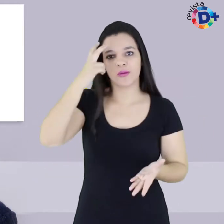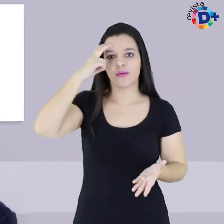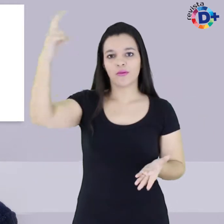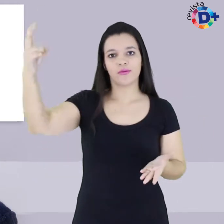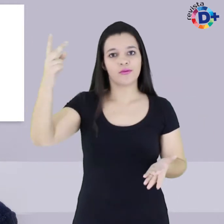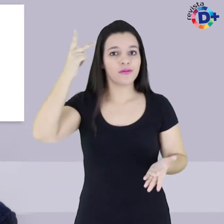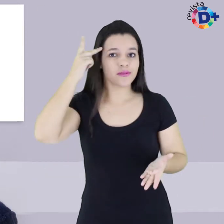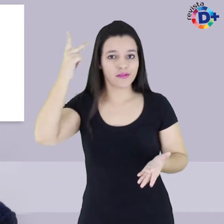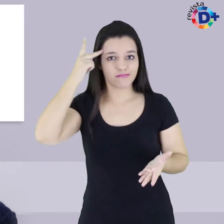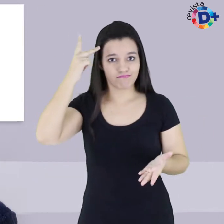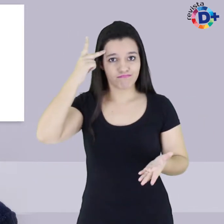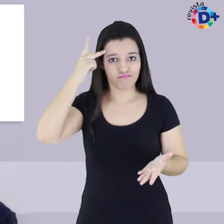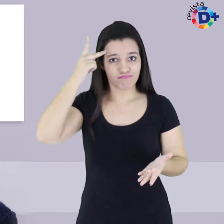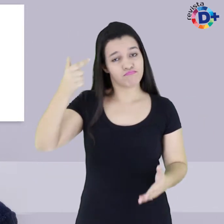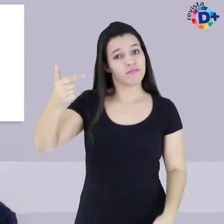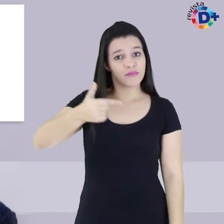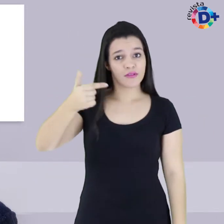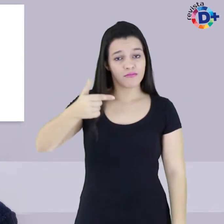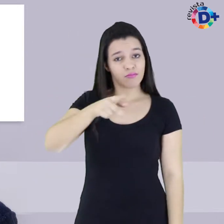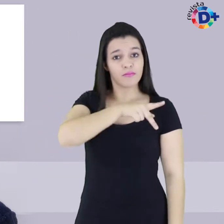Kos, vice-presidente do IOK.